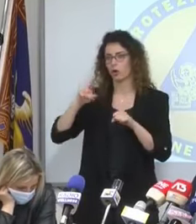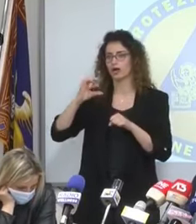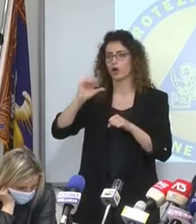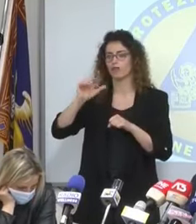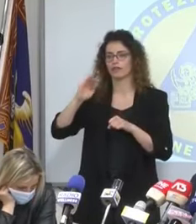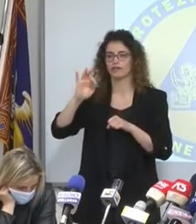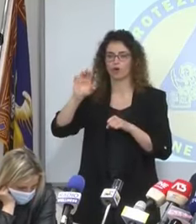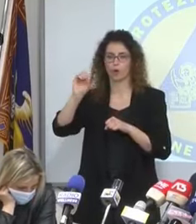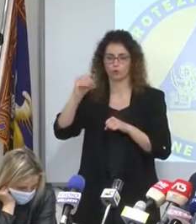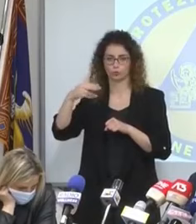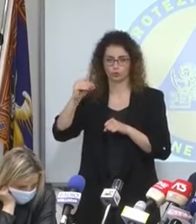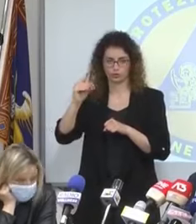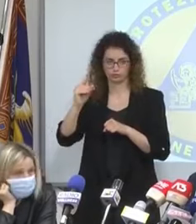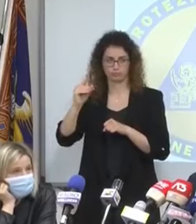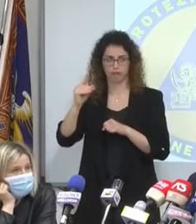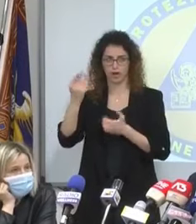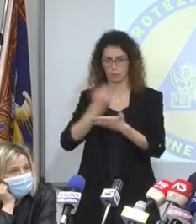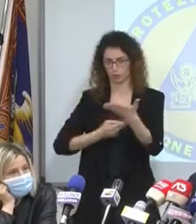fare, questo sì.